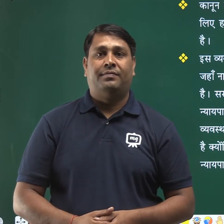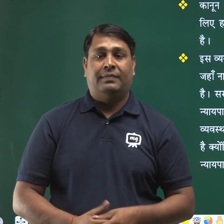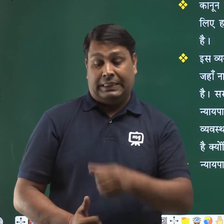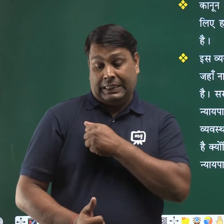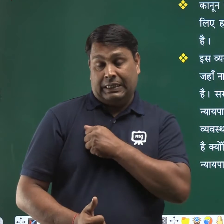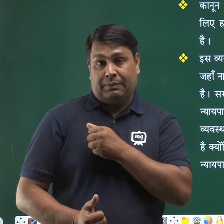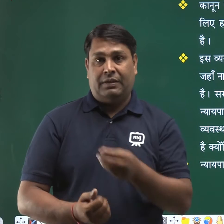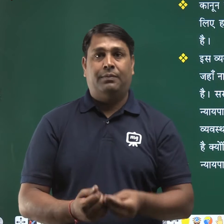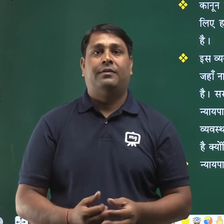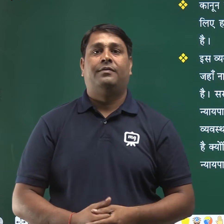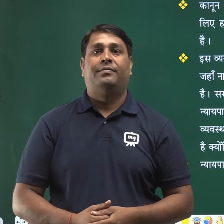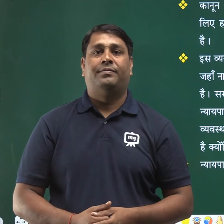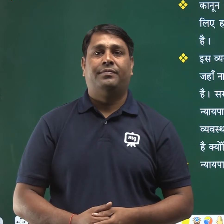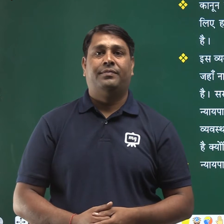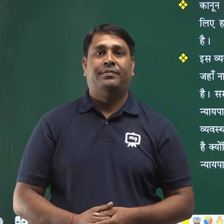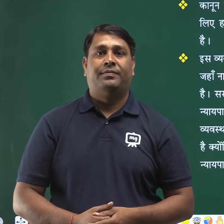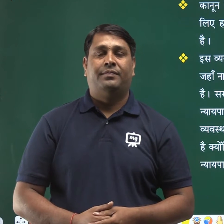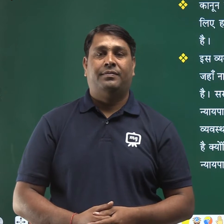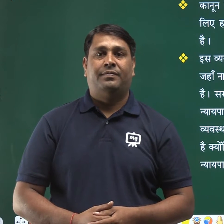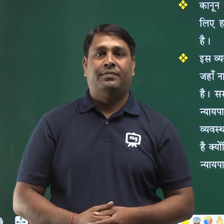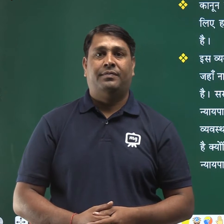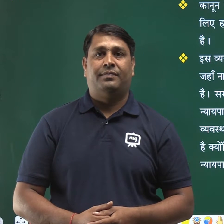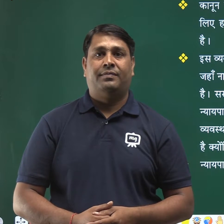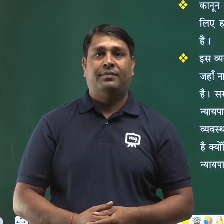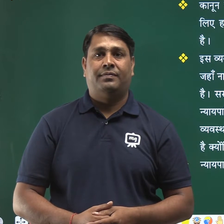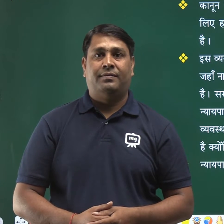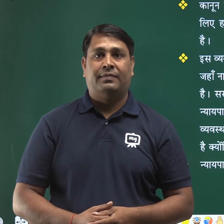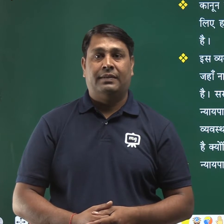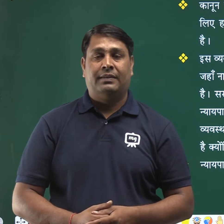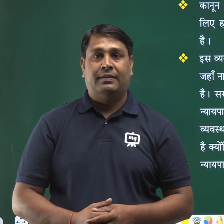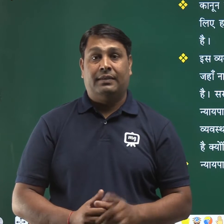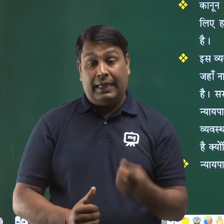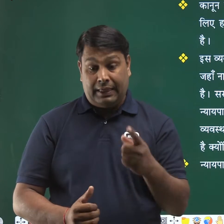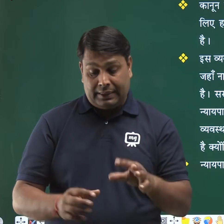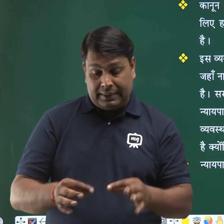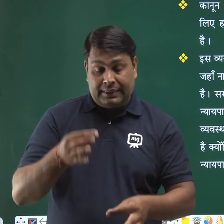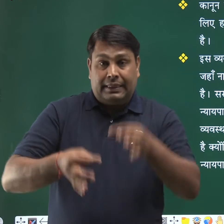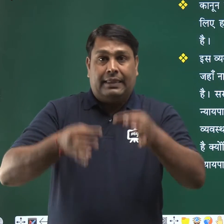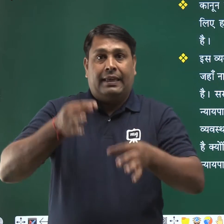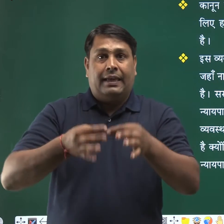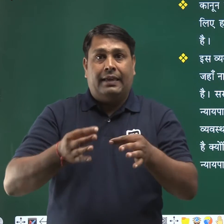हमारे पास एक न्याय व्यवस्था है।